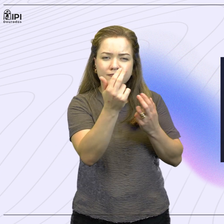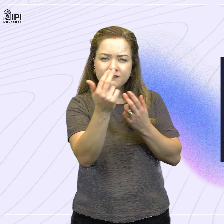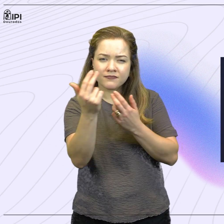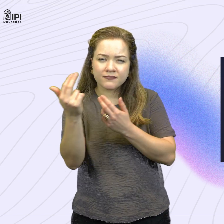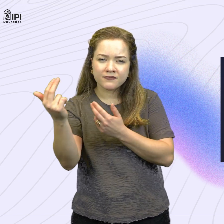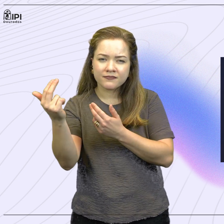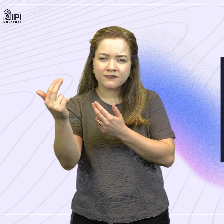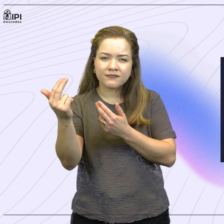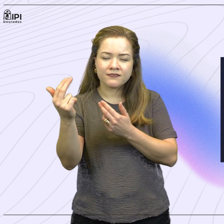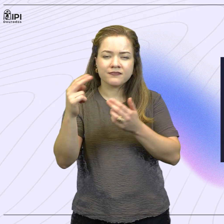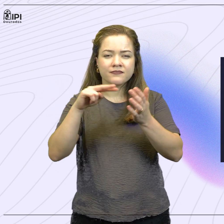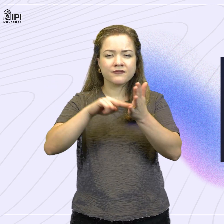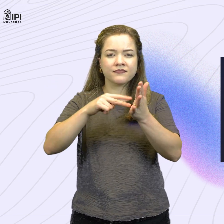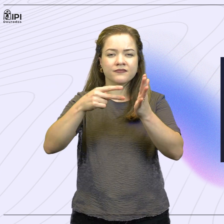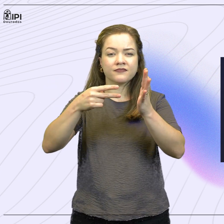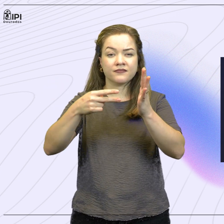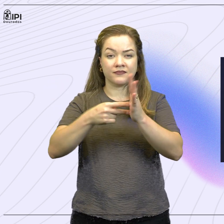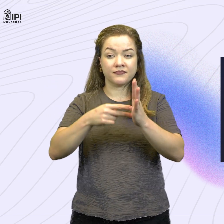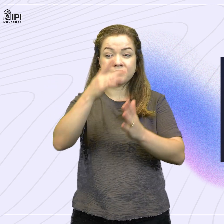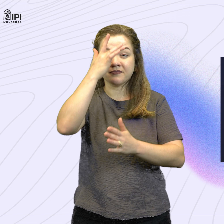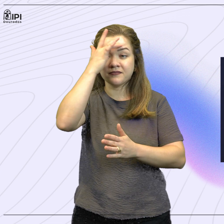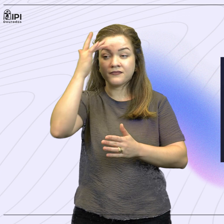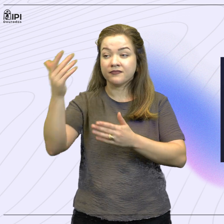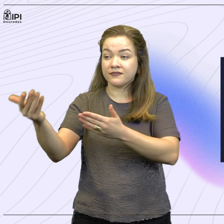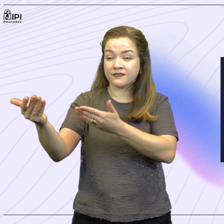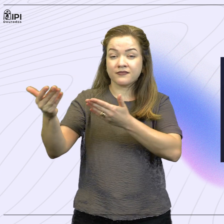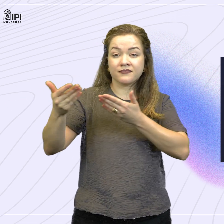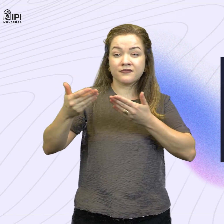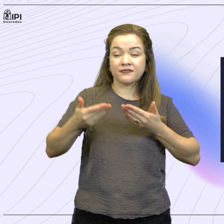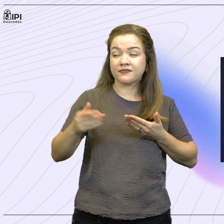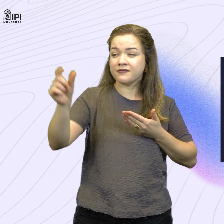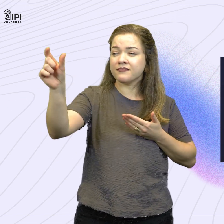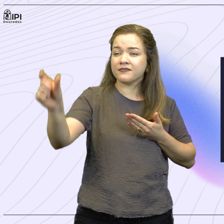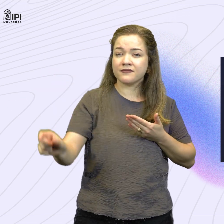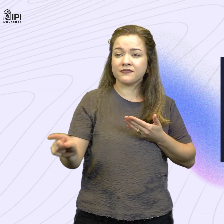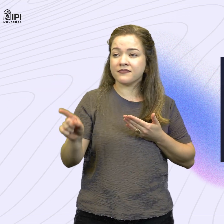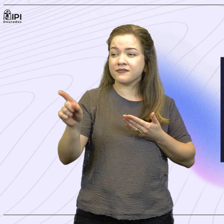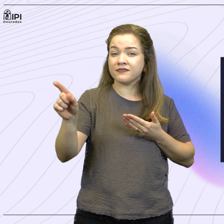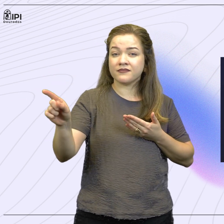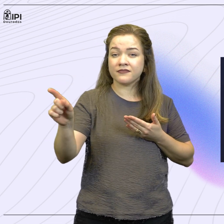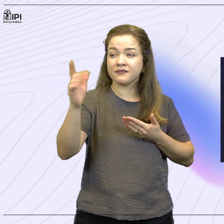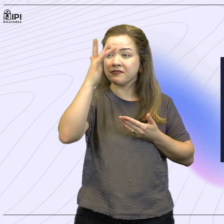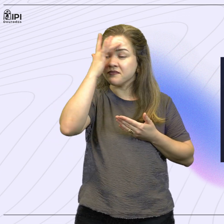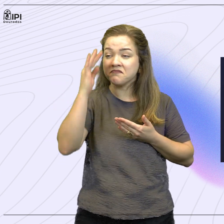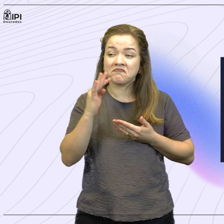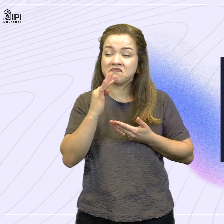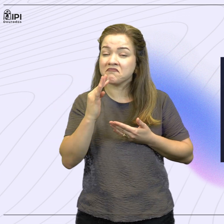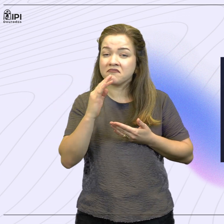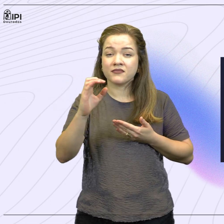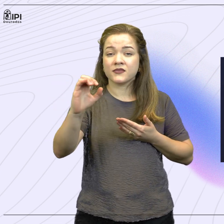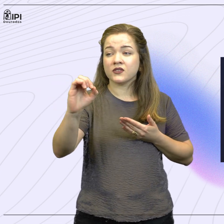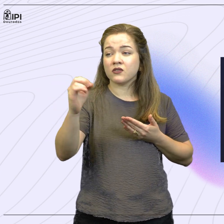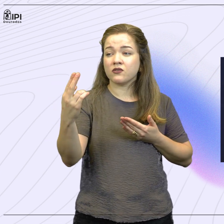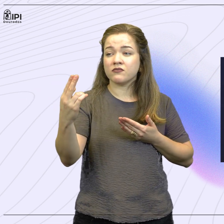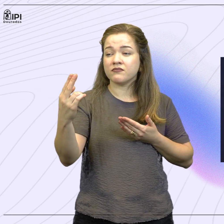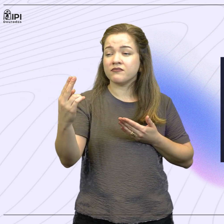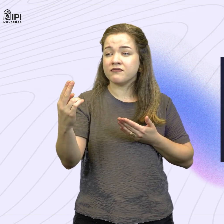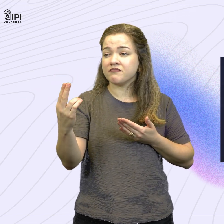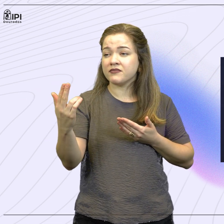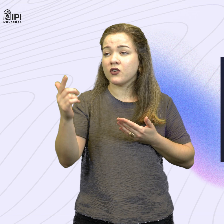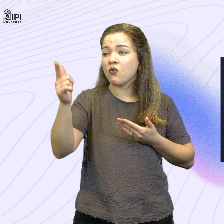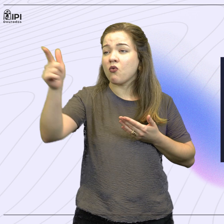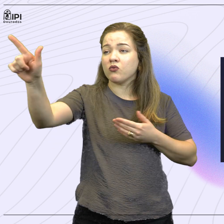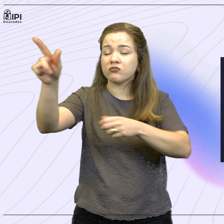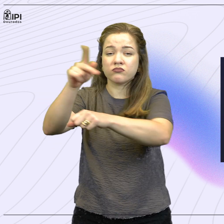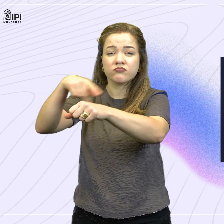que com significados daquele que recebe um estrangeiro ou que acolhe um estranho. E